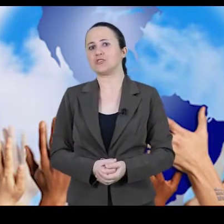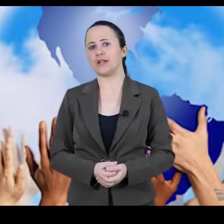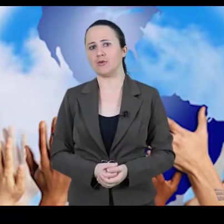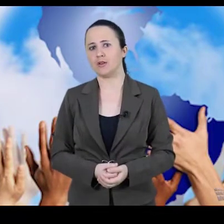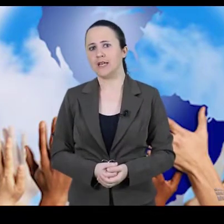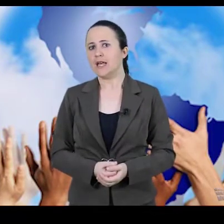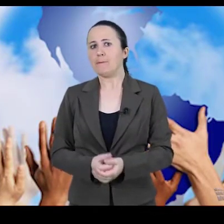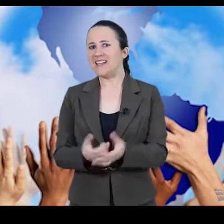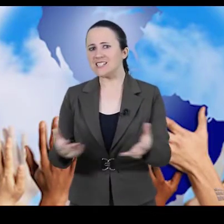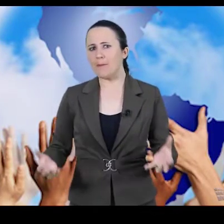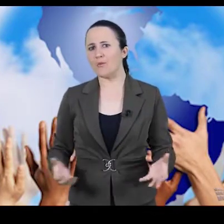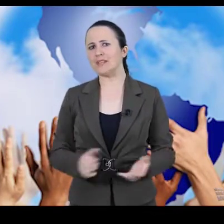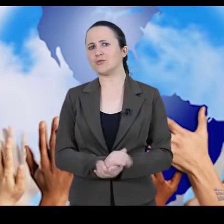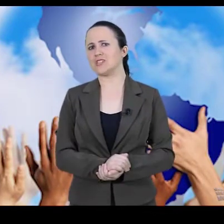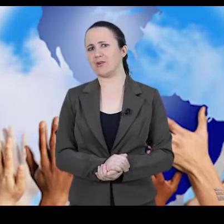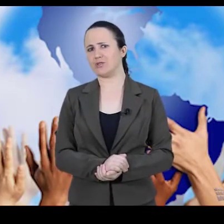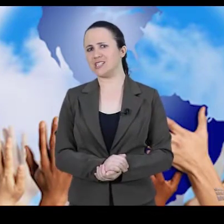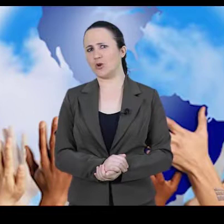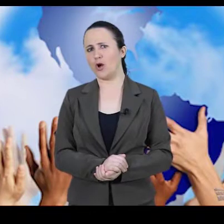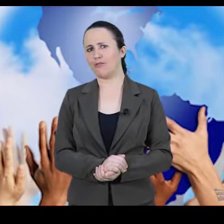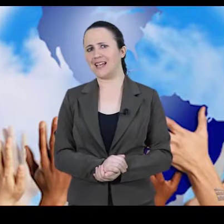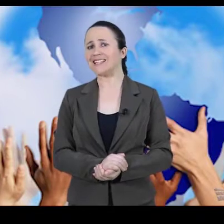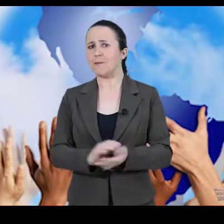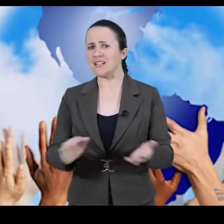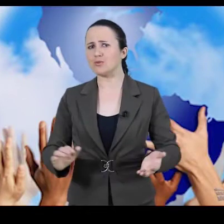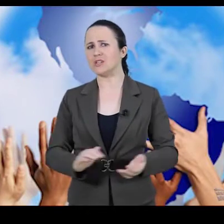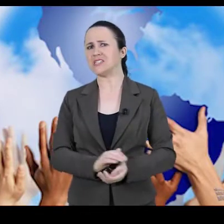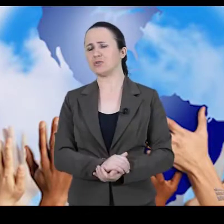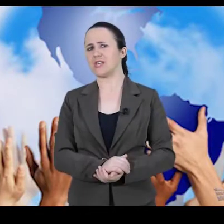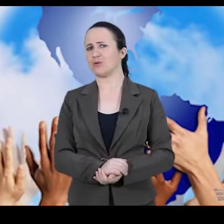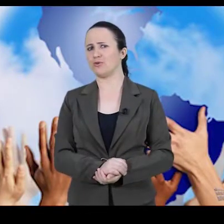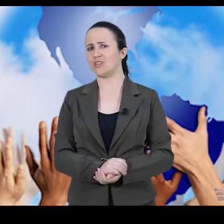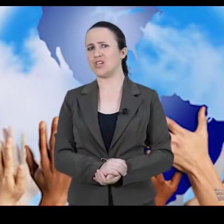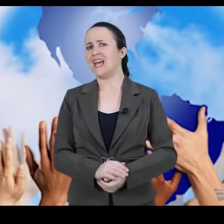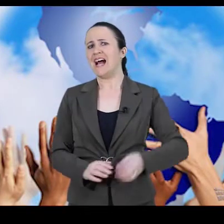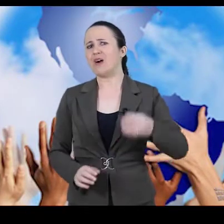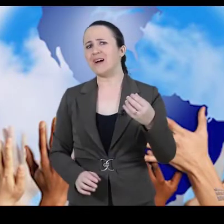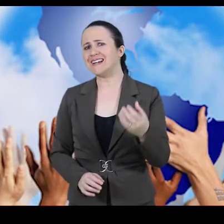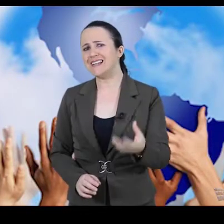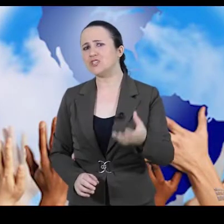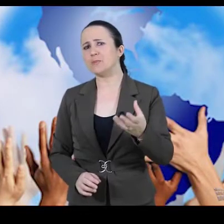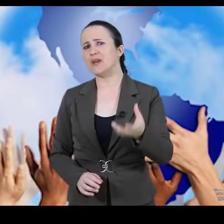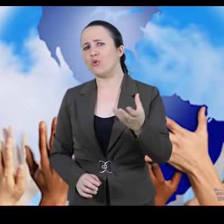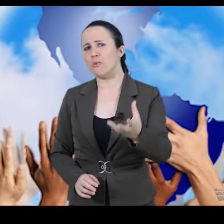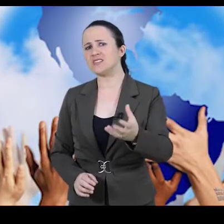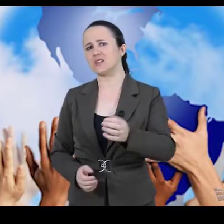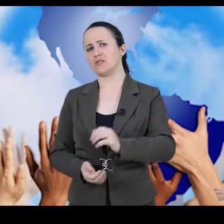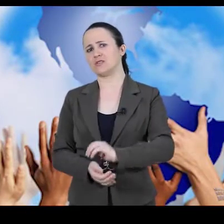educacional. Principalmente no século XIX, até mesmo no início do século XX, há uma grande preocupação na